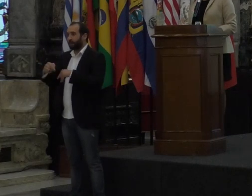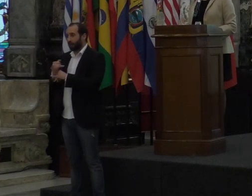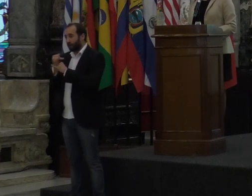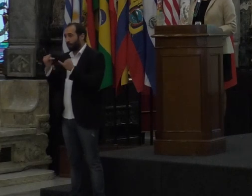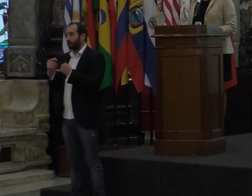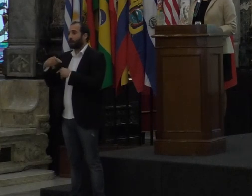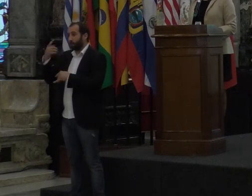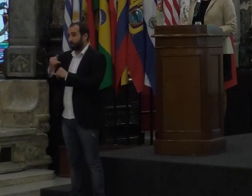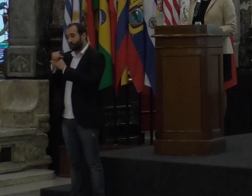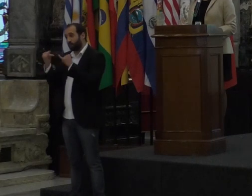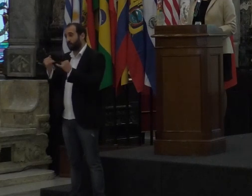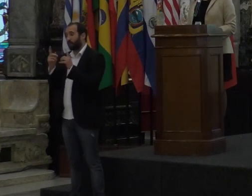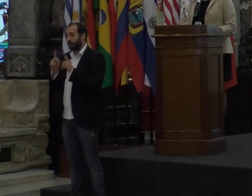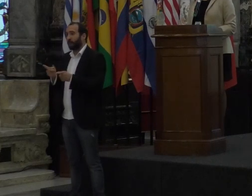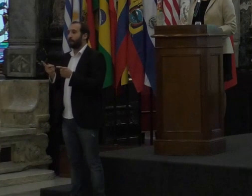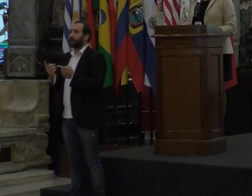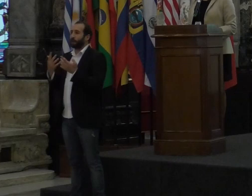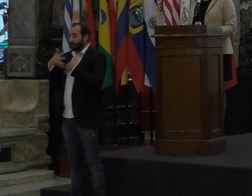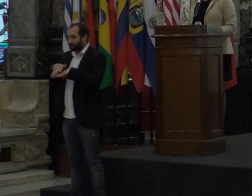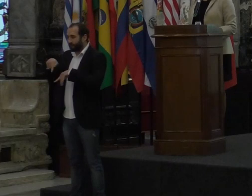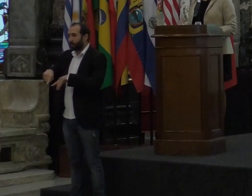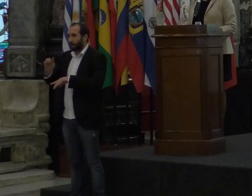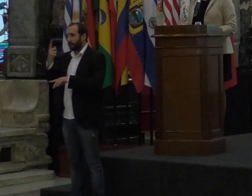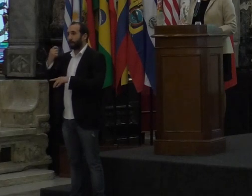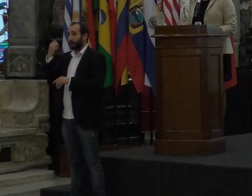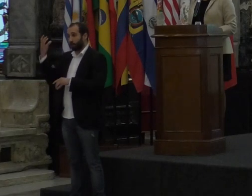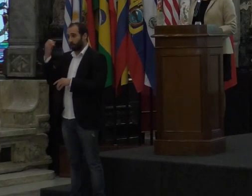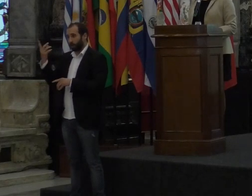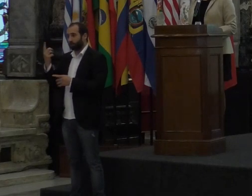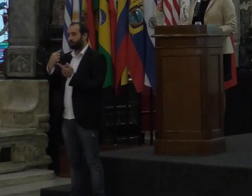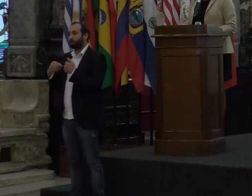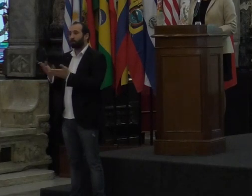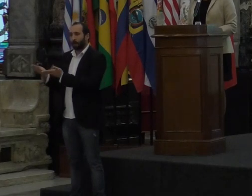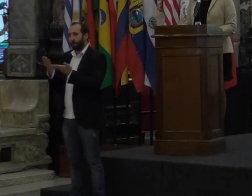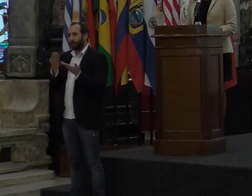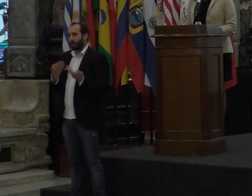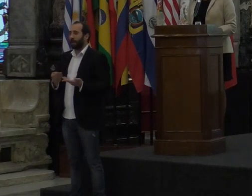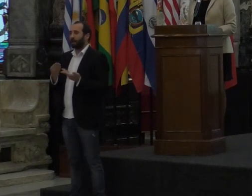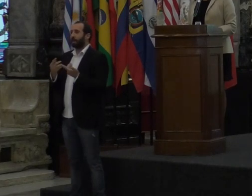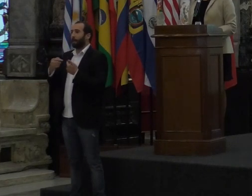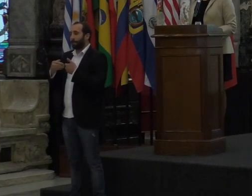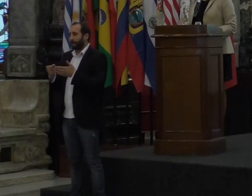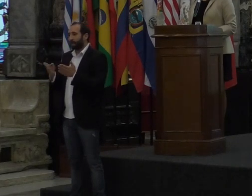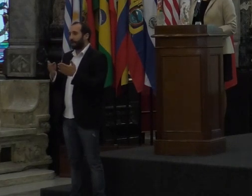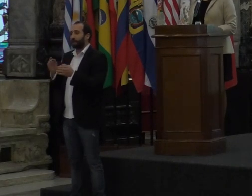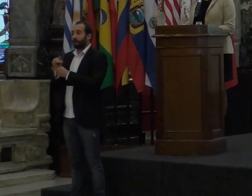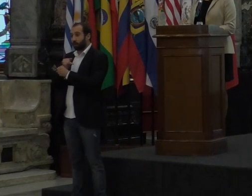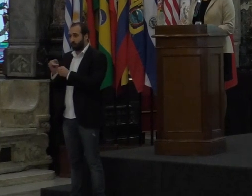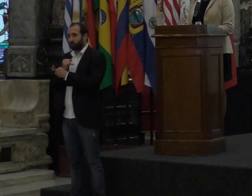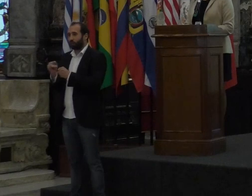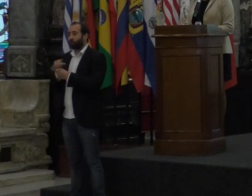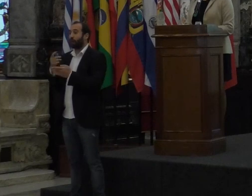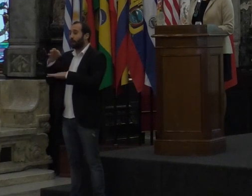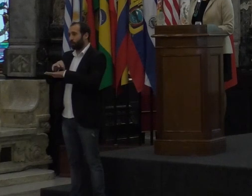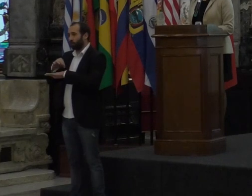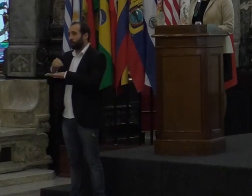las próximas jornadas van a estar formando parte de este primer encuentro. Vamos a invitar a realizar la apertura institucional a la doctora